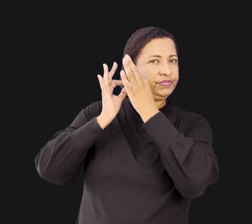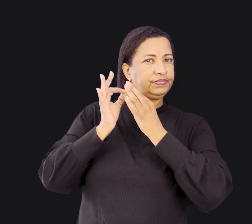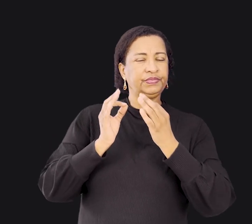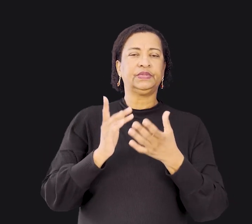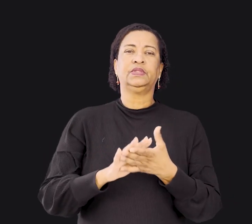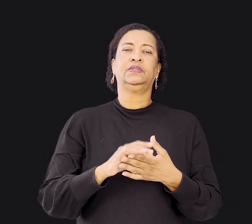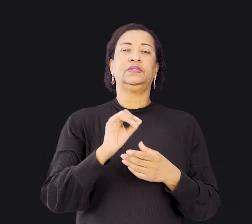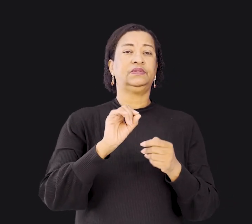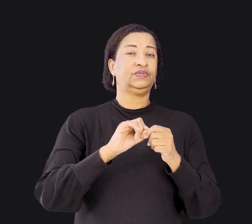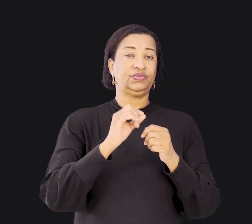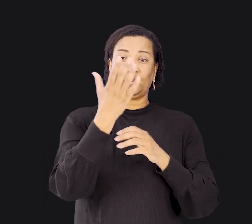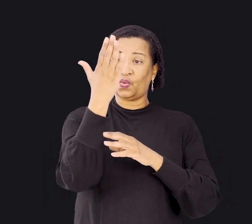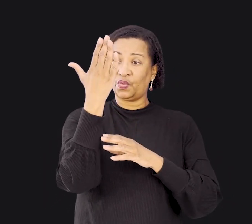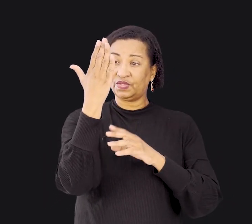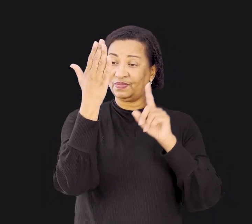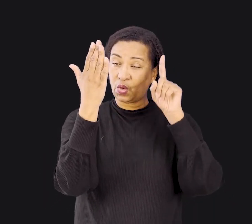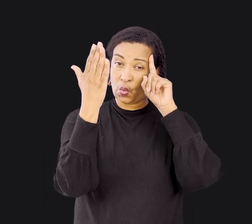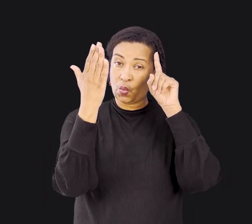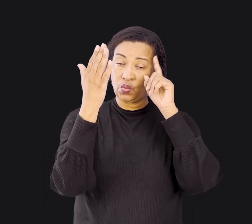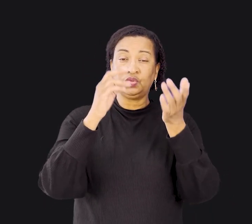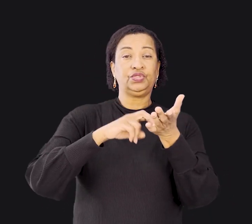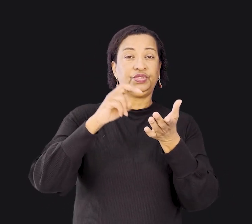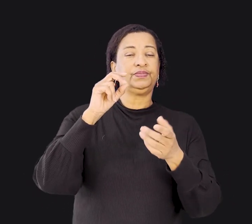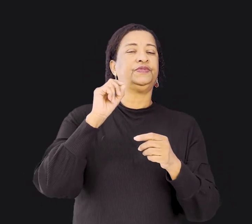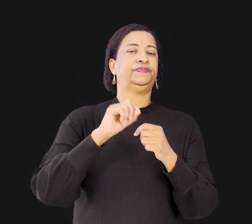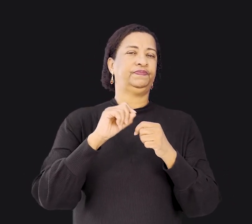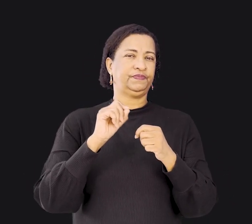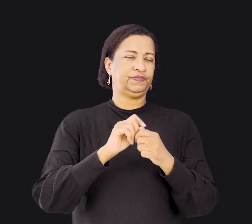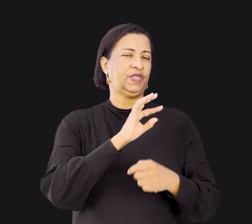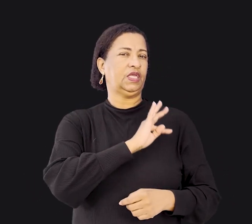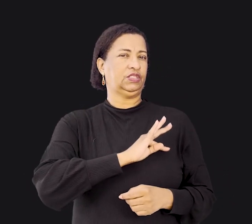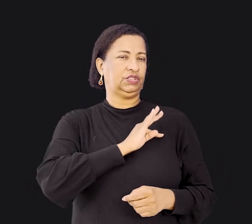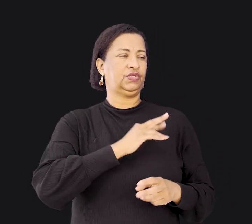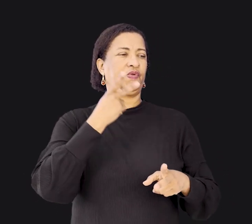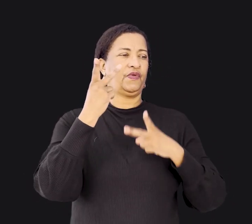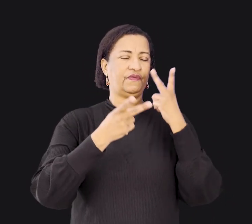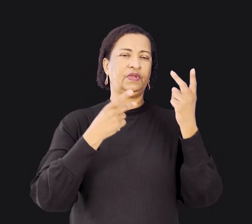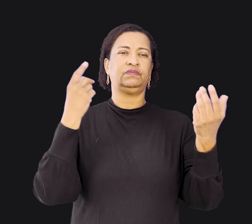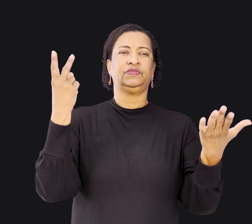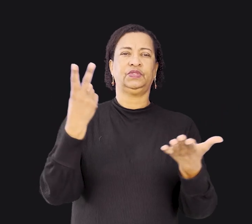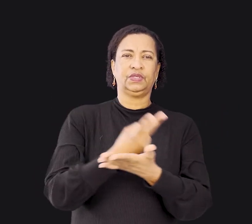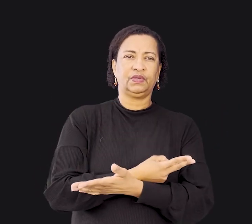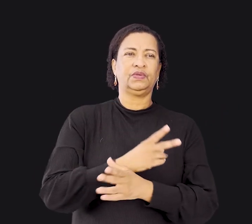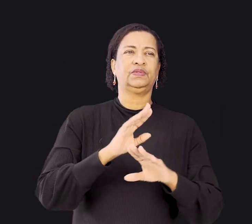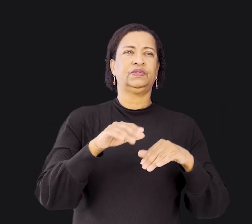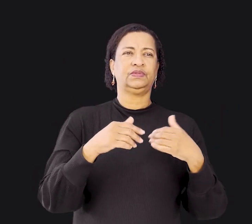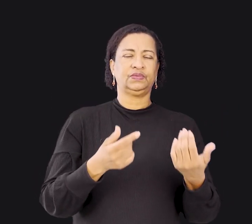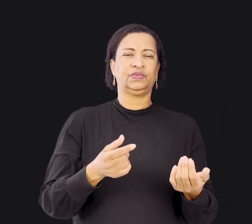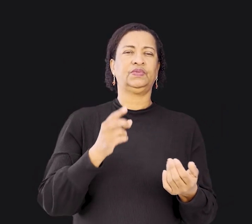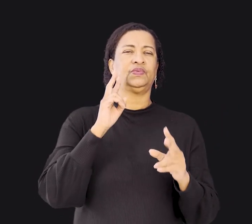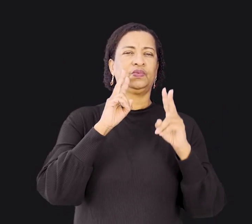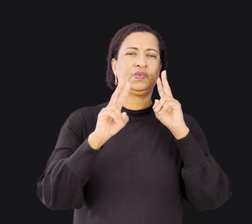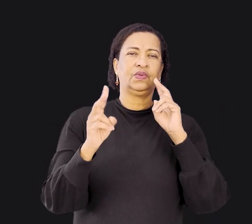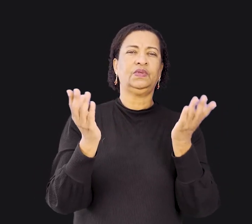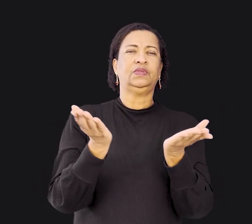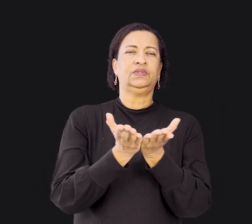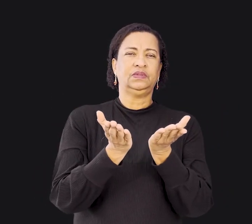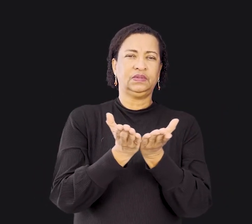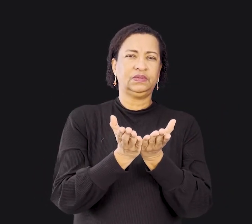que vejo no espelho todo dia de manhã. Segundo Tiago, é isso que acontece quando olhamos para a palavra de Deus, que é o espelho inspirado